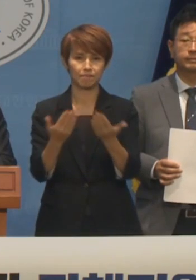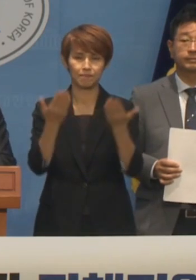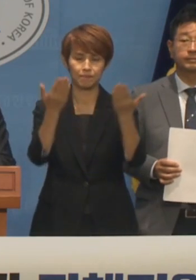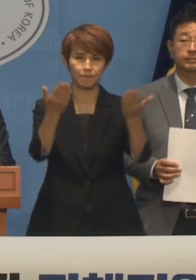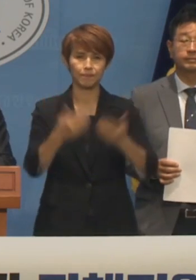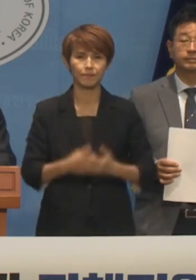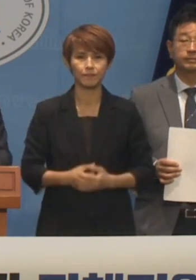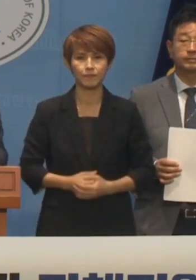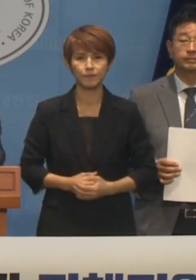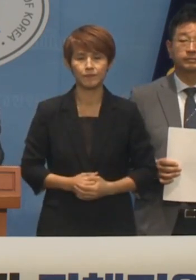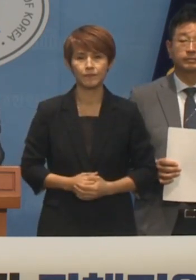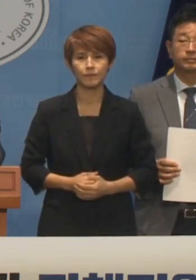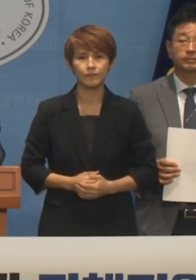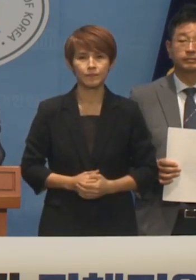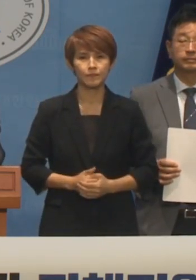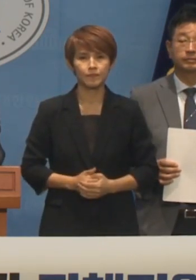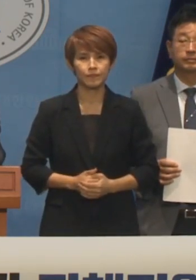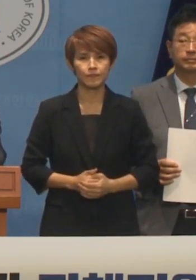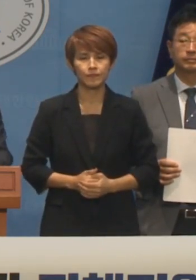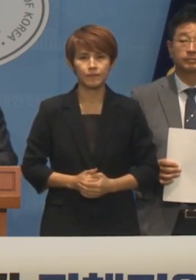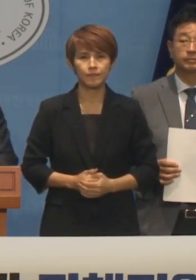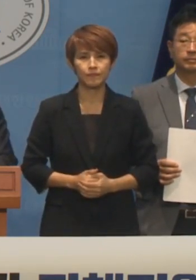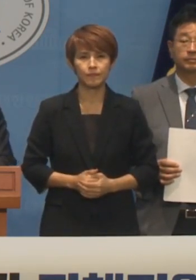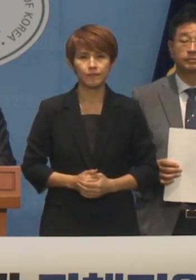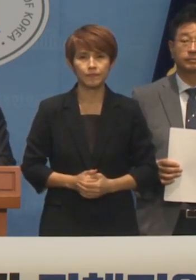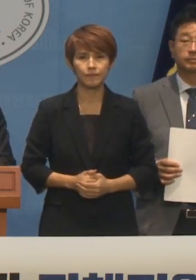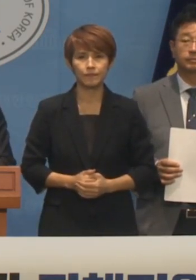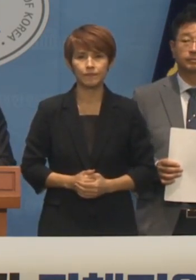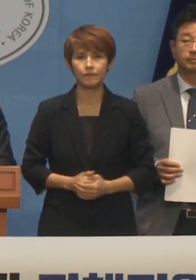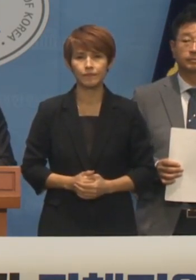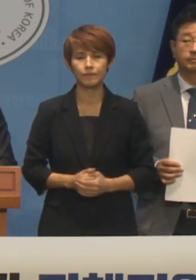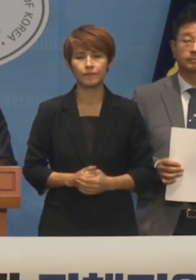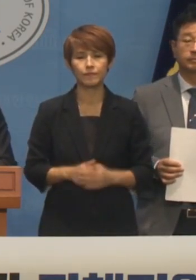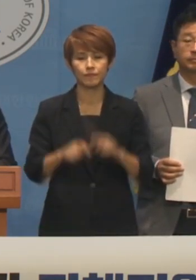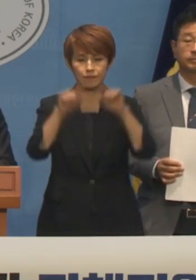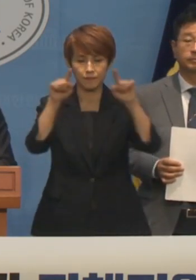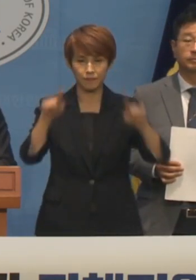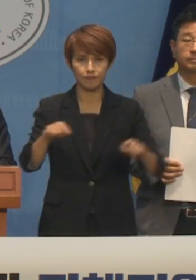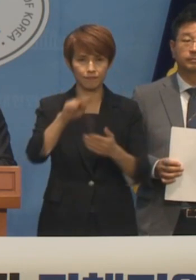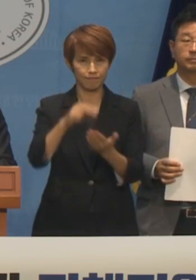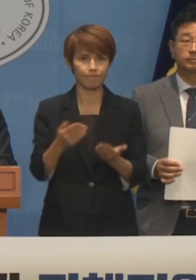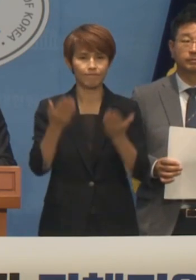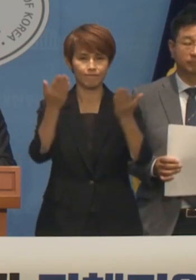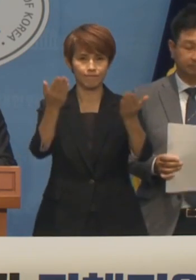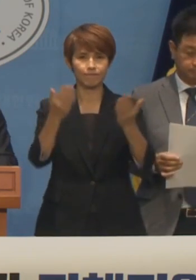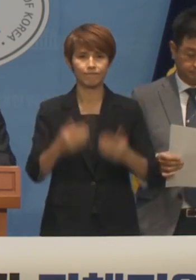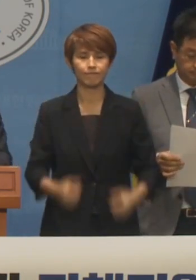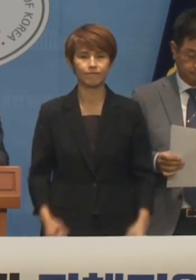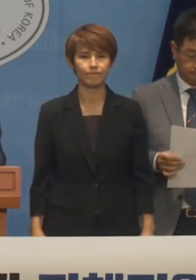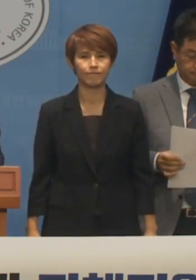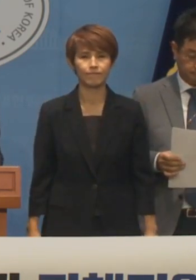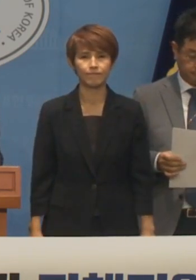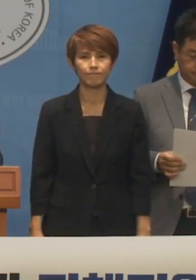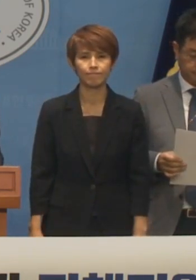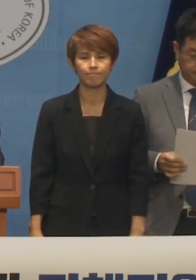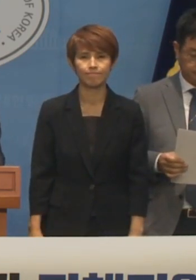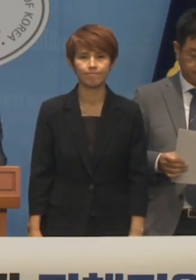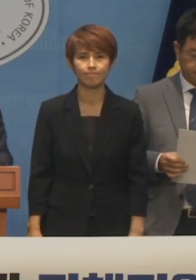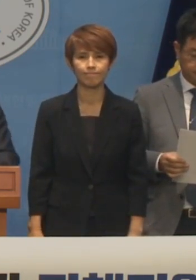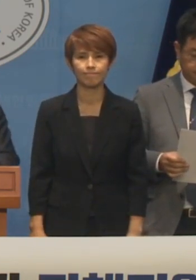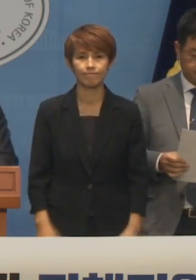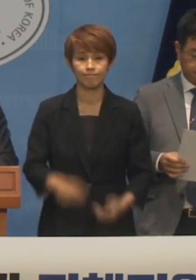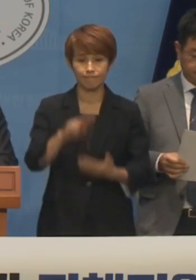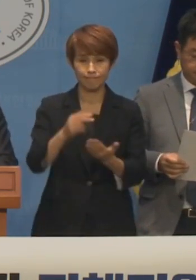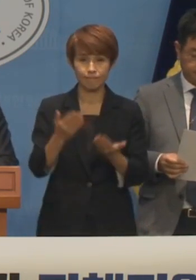마련했습니다. 기자회견 순서는 바로 기자회견문 낭독을 순서대로 하는 방식으로 진행하겠습니다. 기자회견문